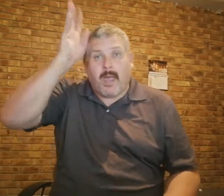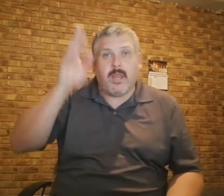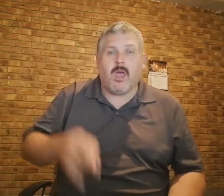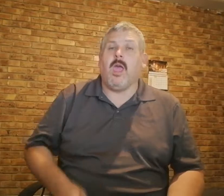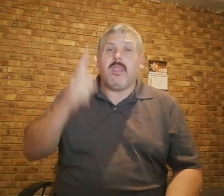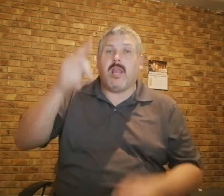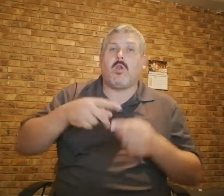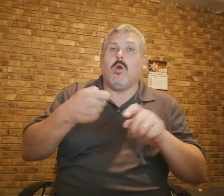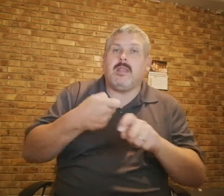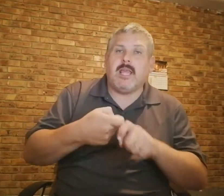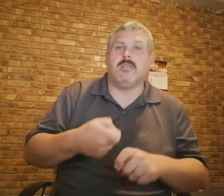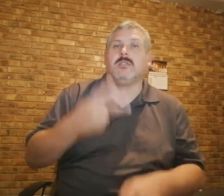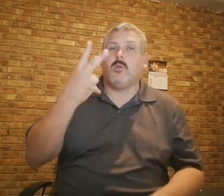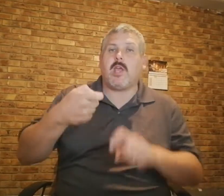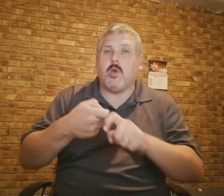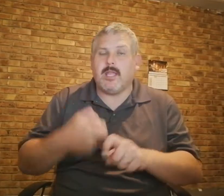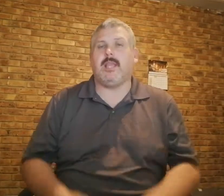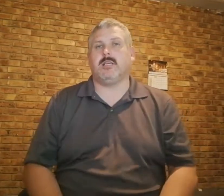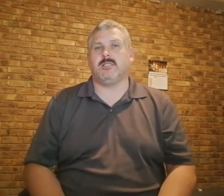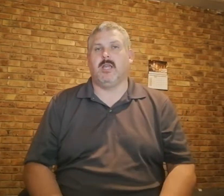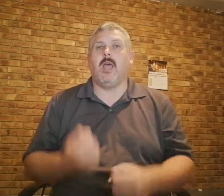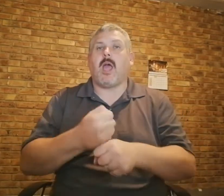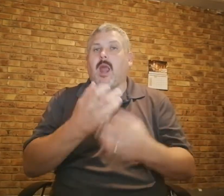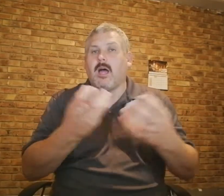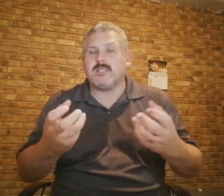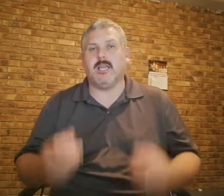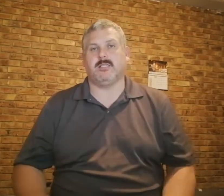myne, 1 Korinties, 2 Korinties, Galaties.